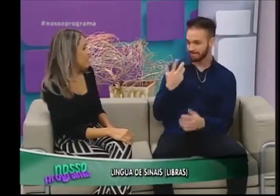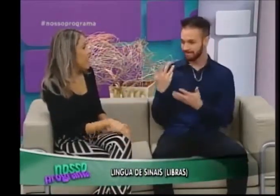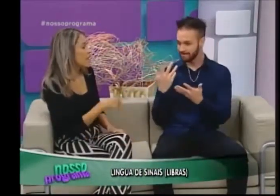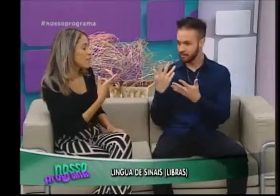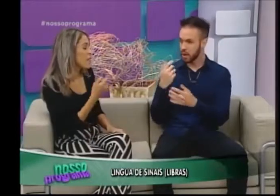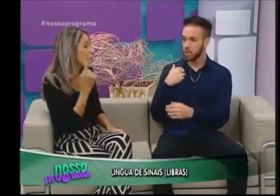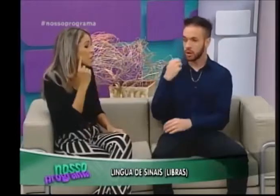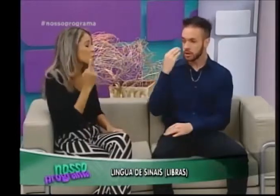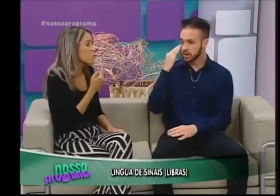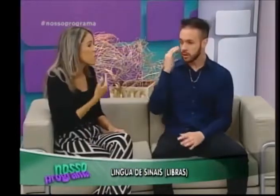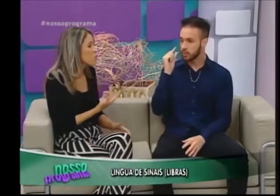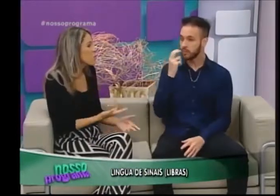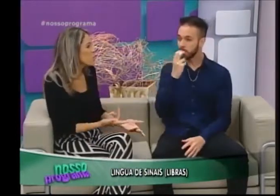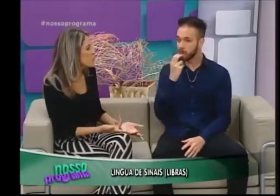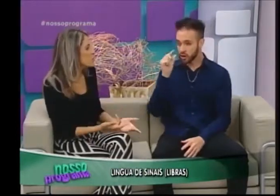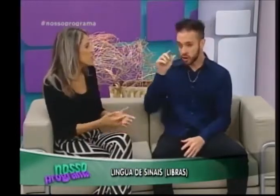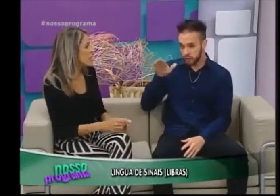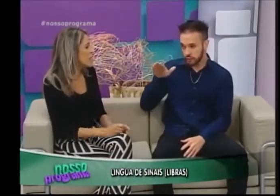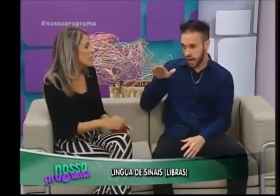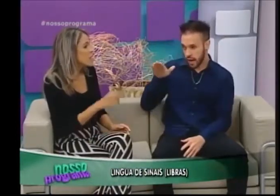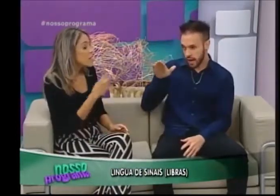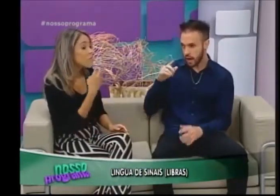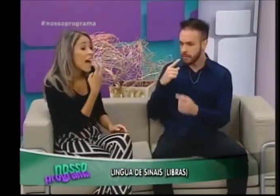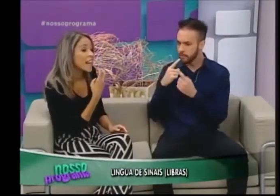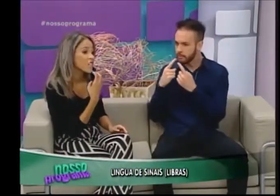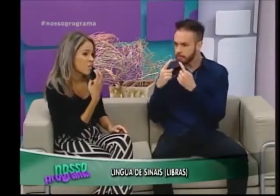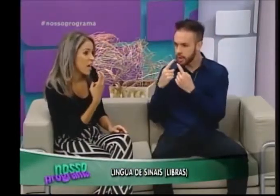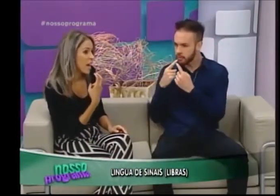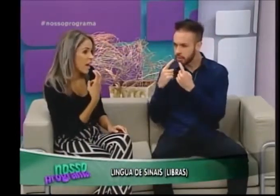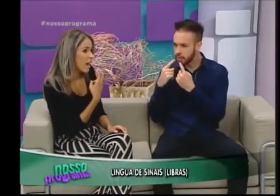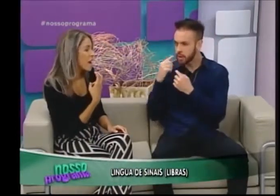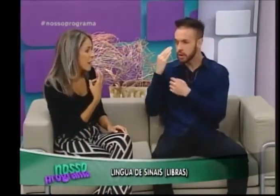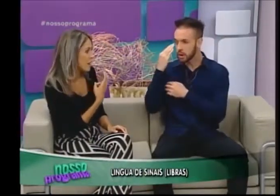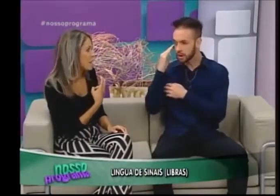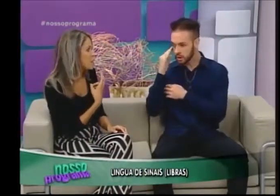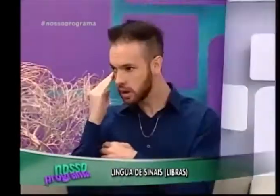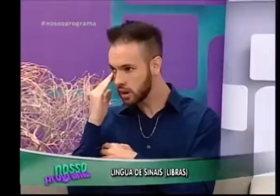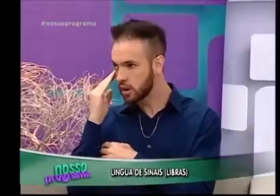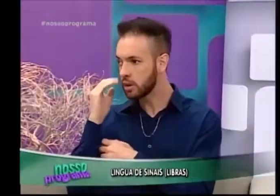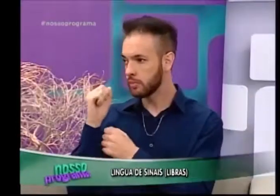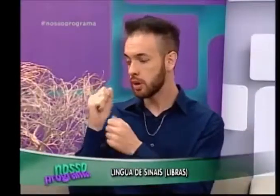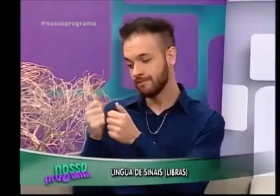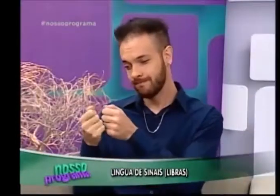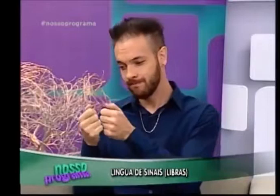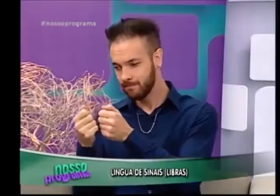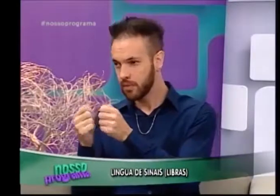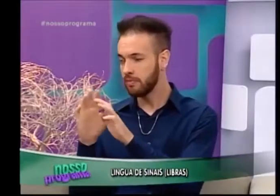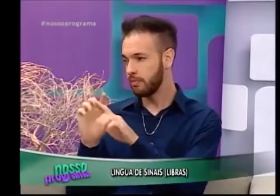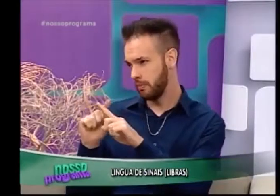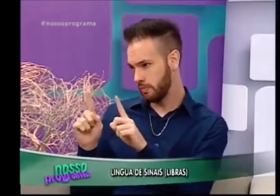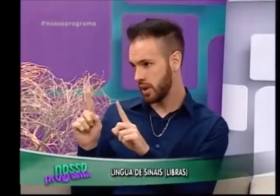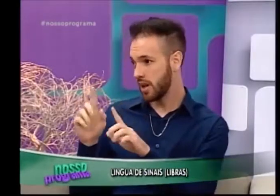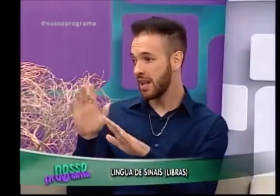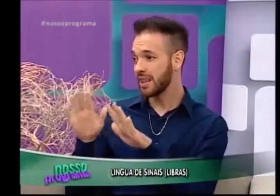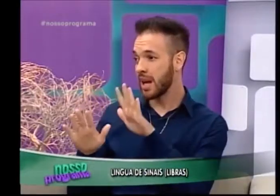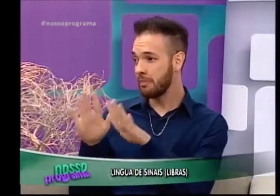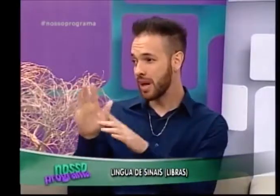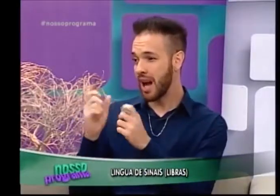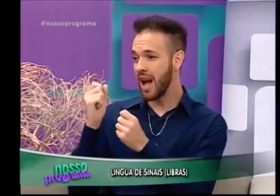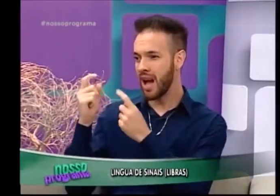Aí ele vai falar, olha, eu sou surdo, né? Fala devagar, né? Não precisa gritar. Ou até usar